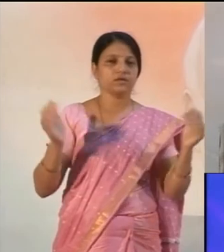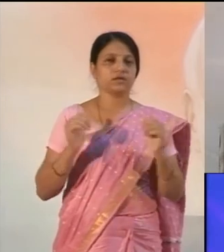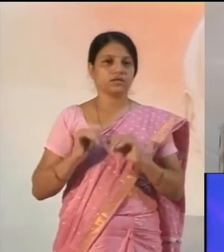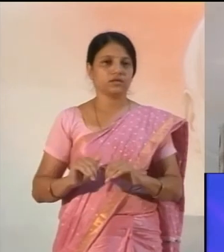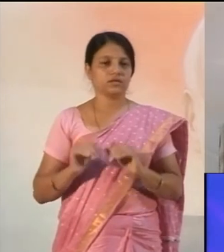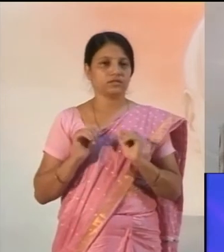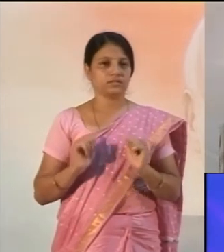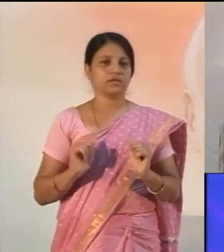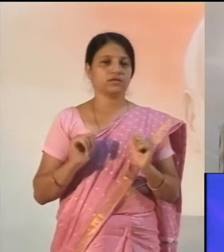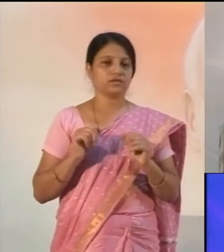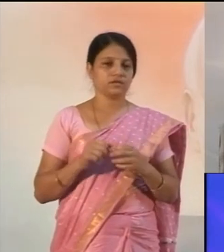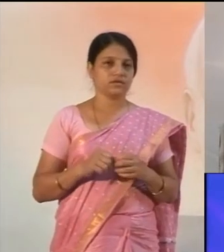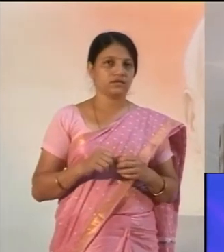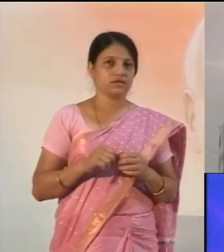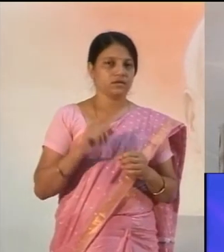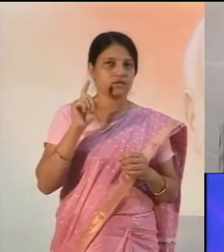भगवान को याद कर रही थी।